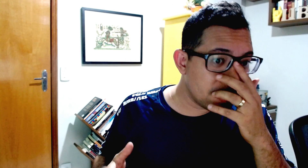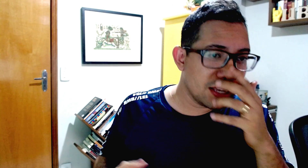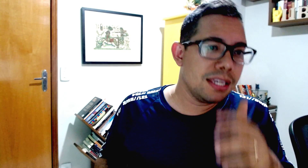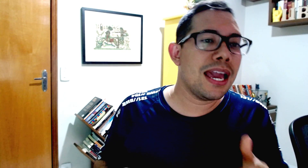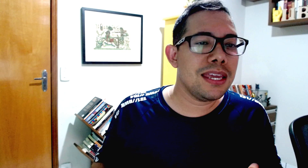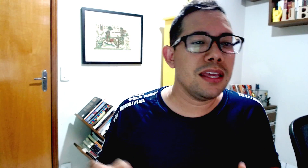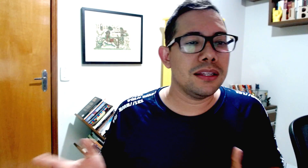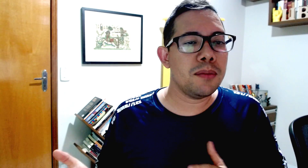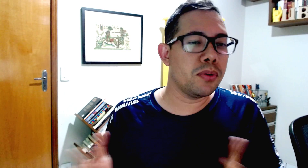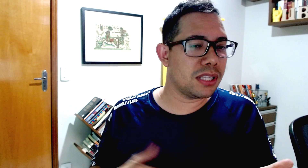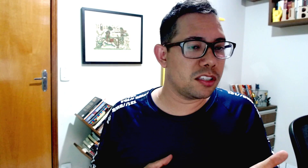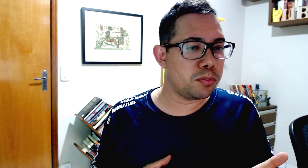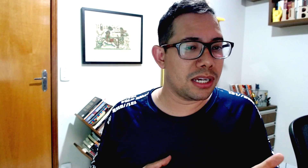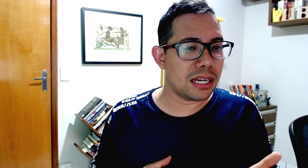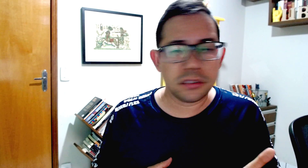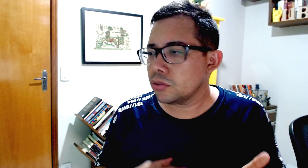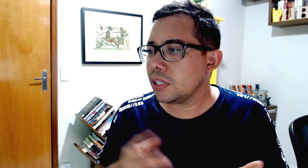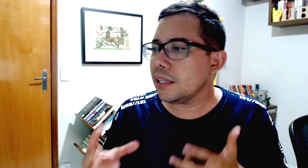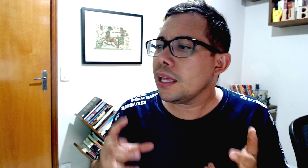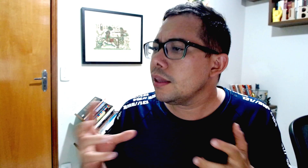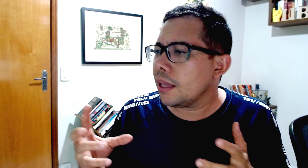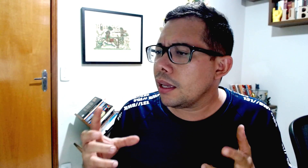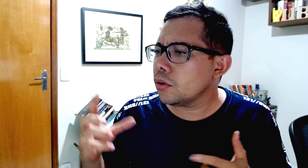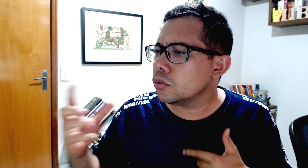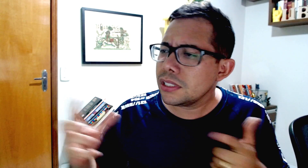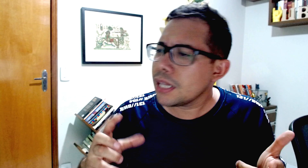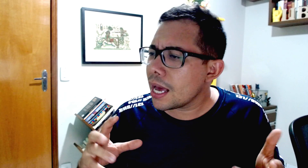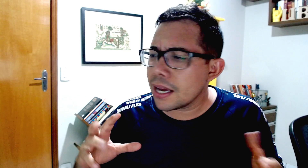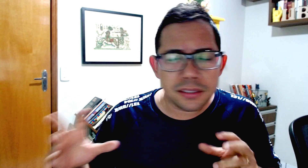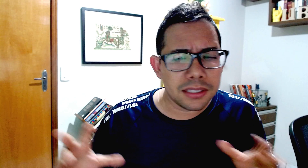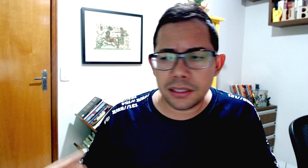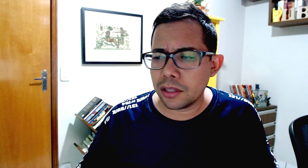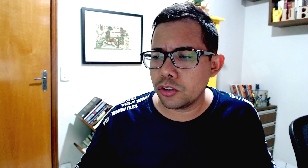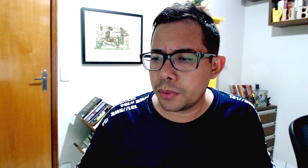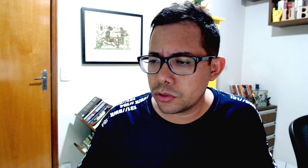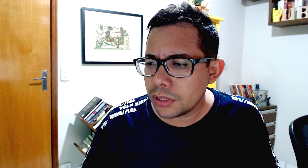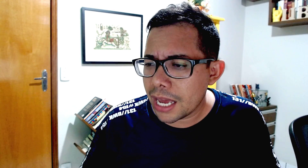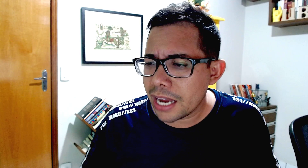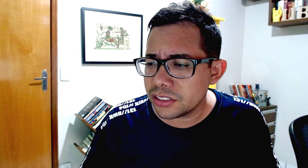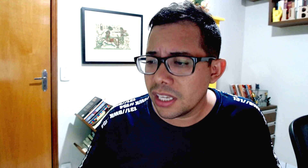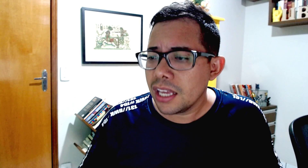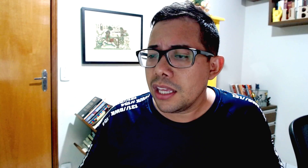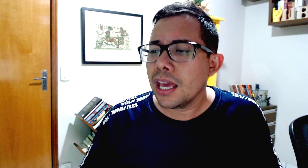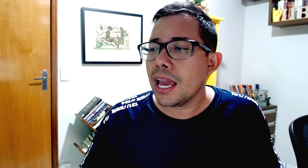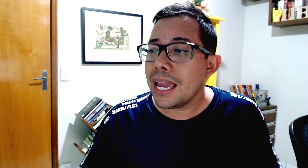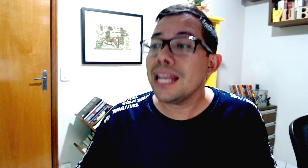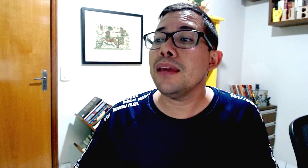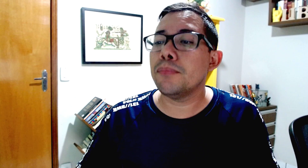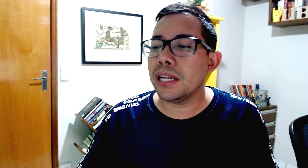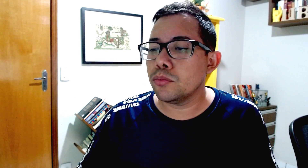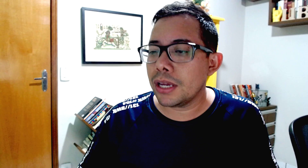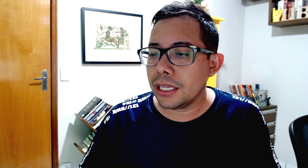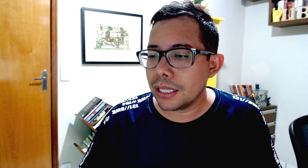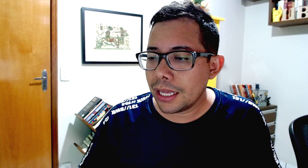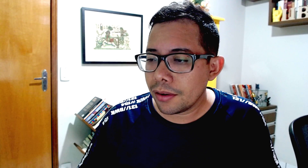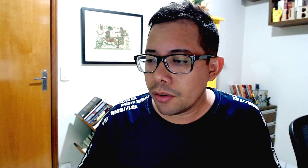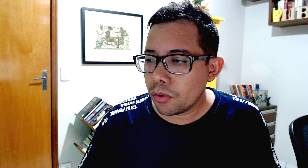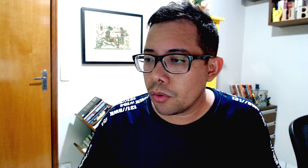e aí, depois dessa explicação, você entendendo os sinais, entendendo os personagens e relembrando aí, né?